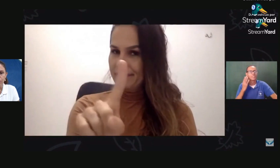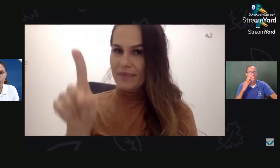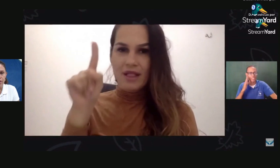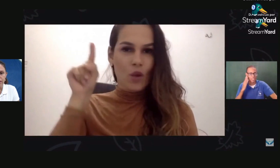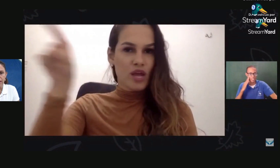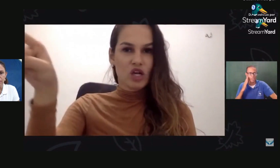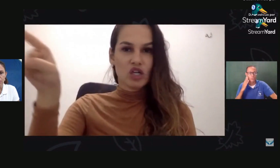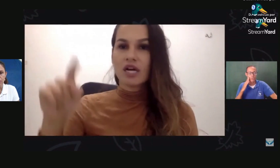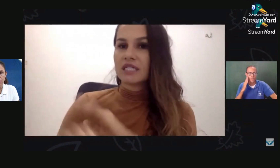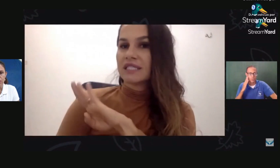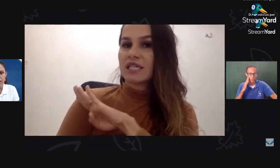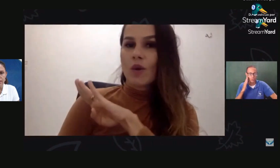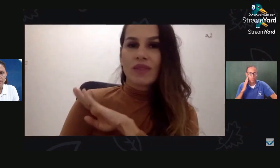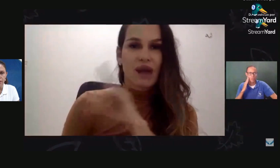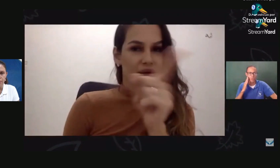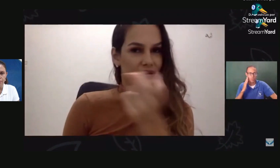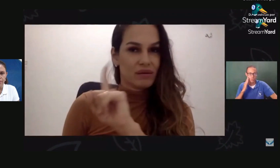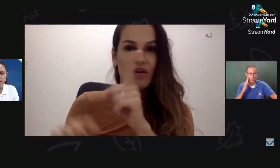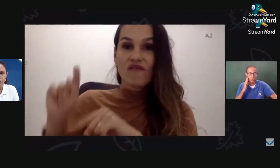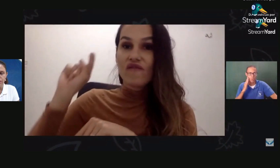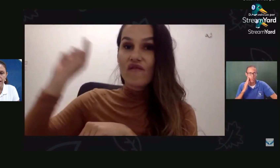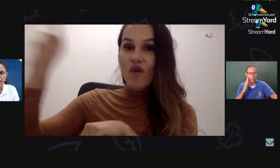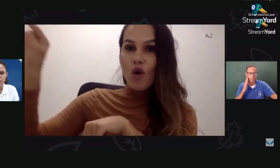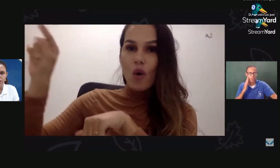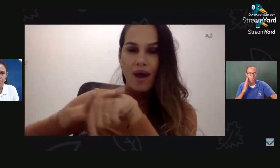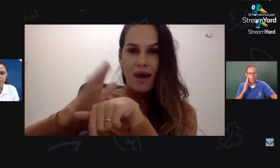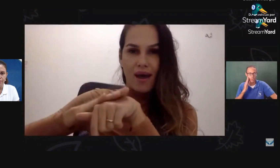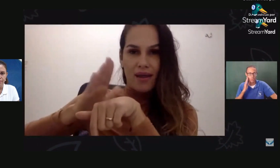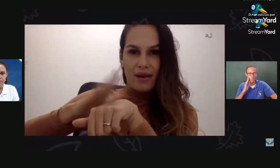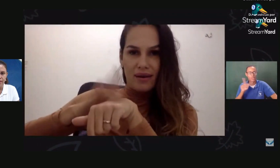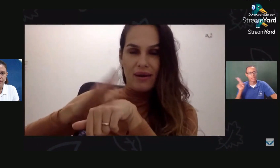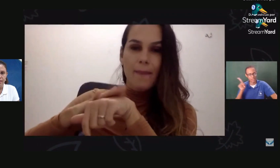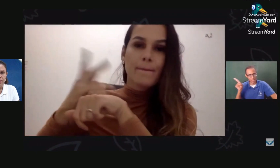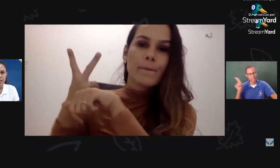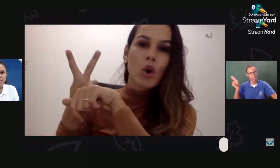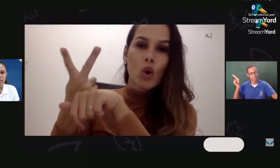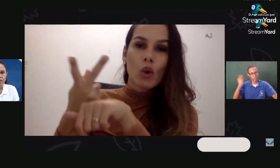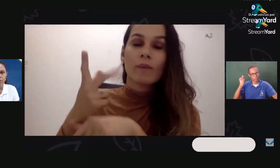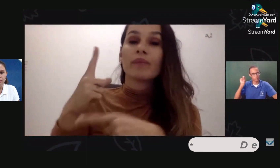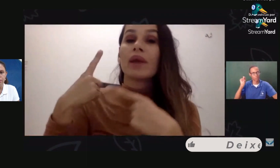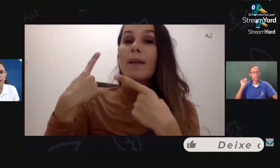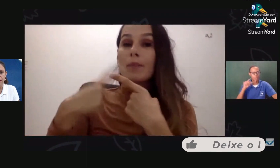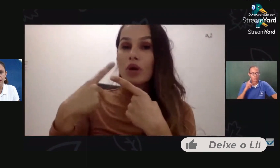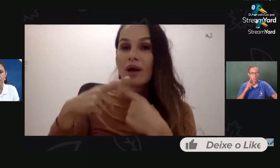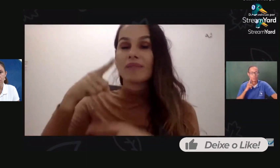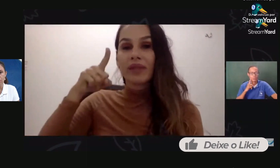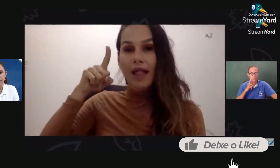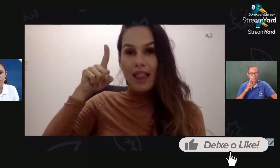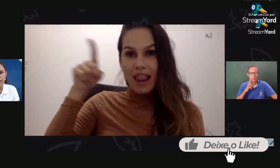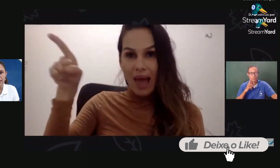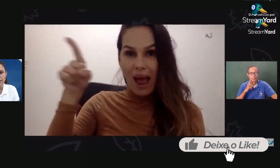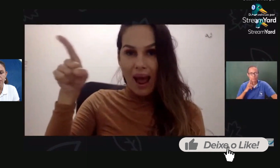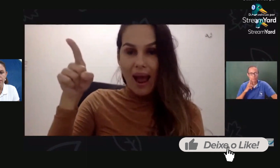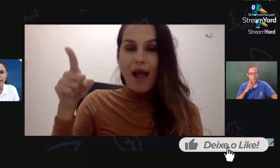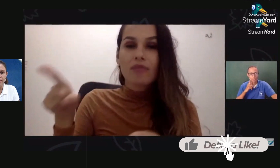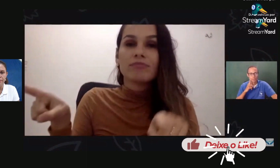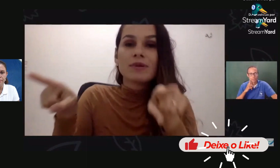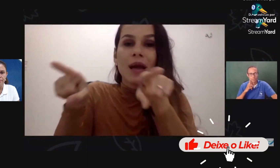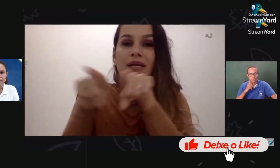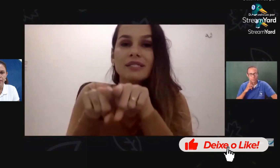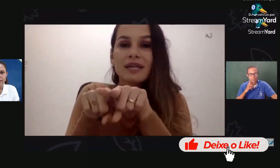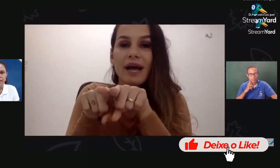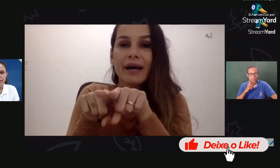Eu não fui, né, não tive indicação da Gildete, né, não, não tive uma indicação